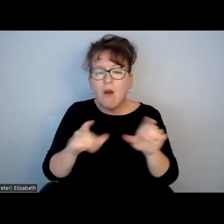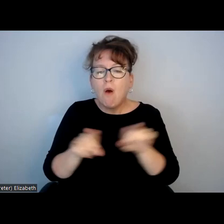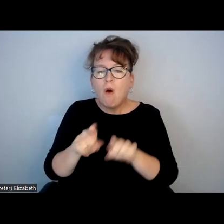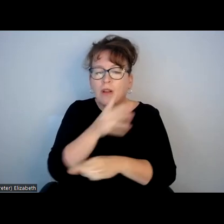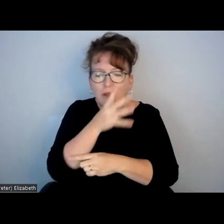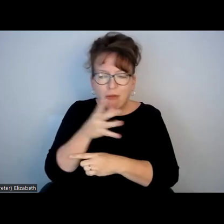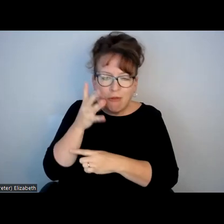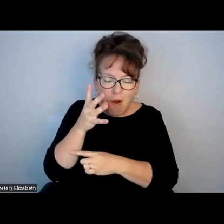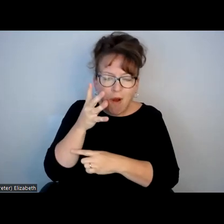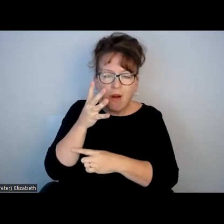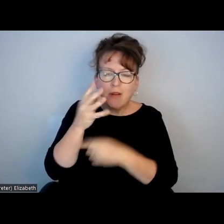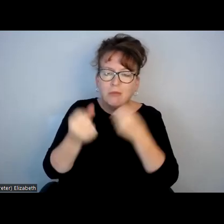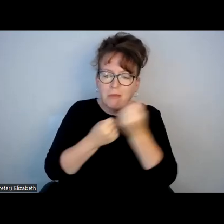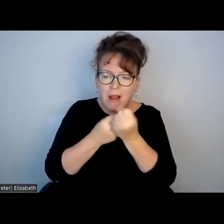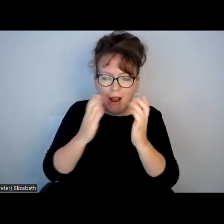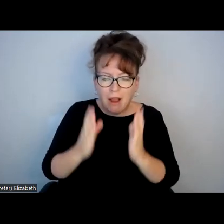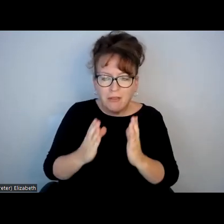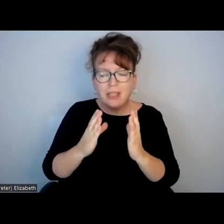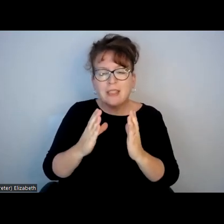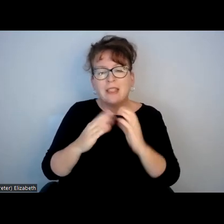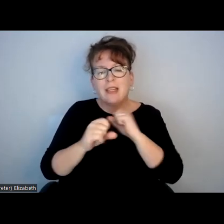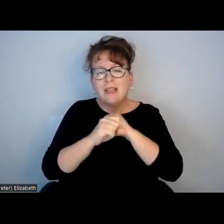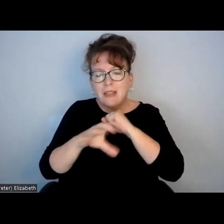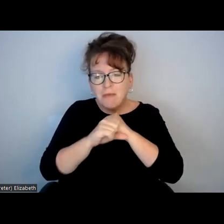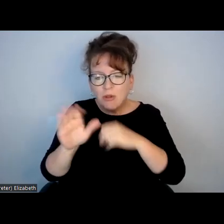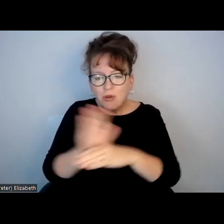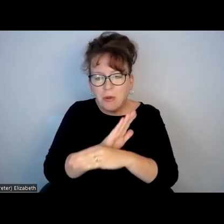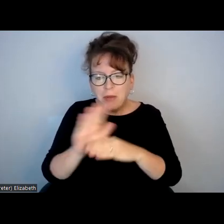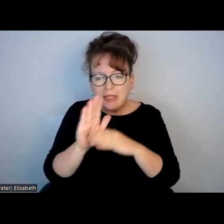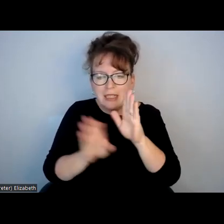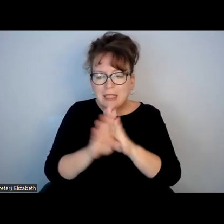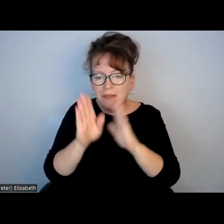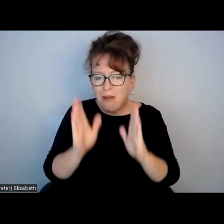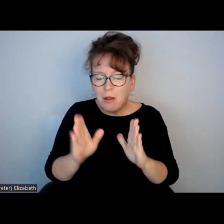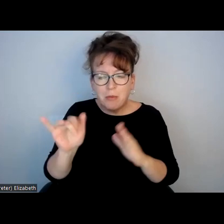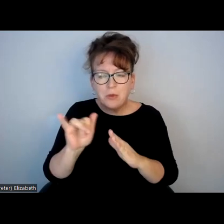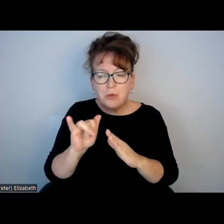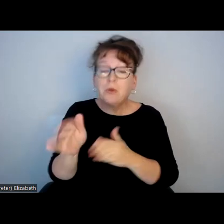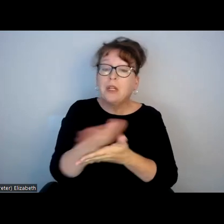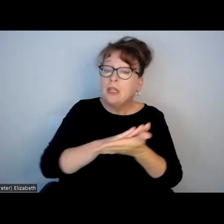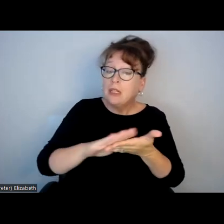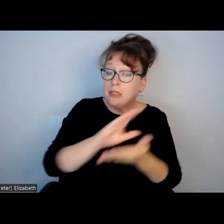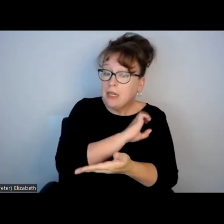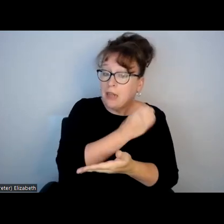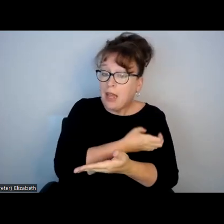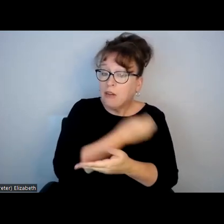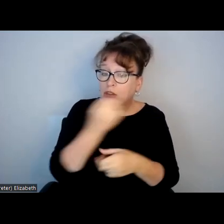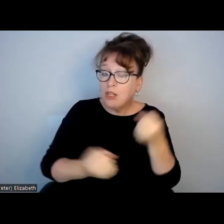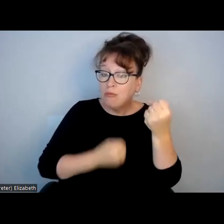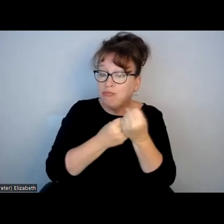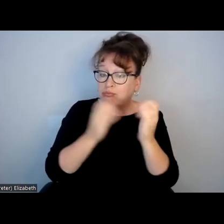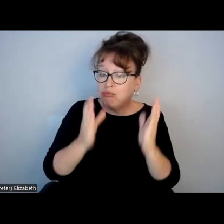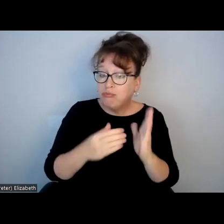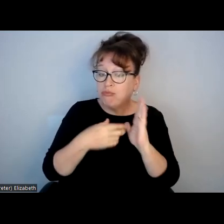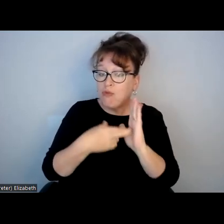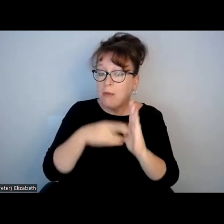eh organizaciones para los intereses agrícolas tenemos eh